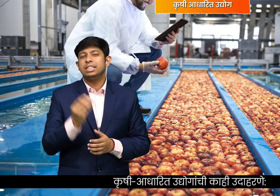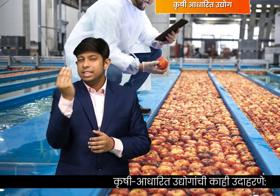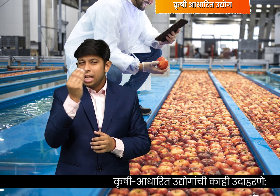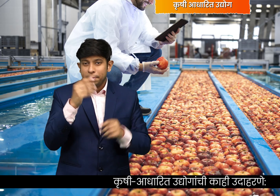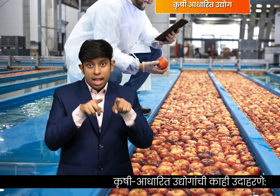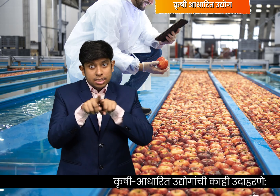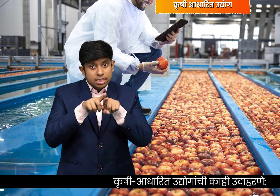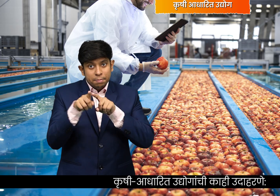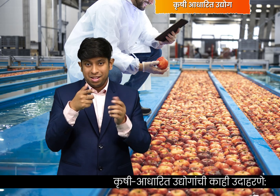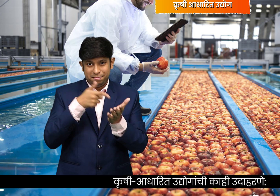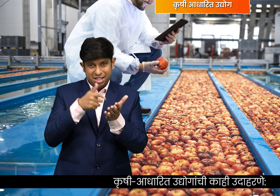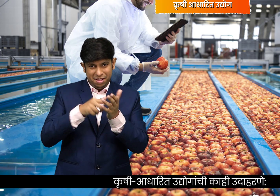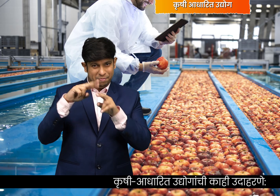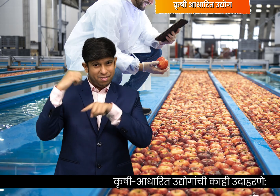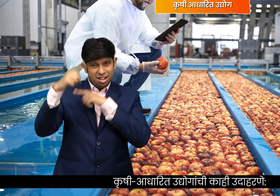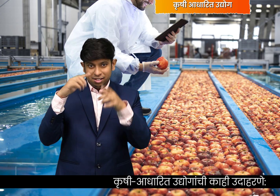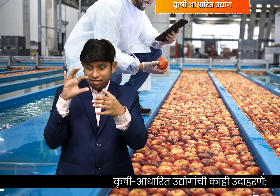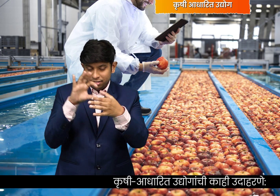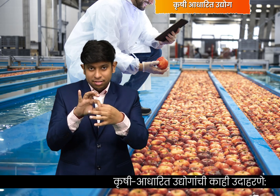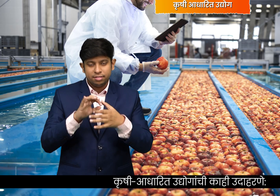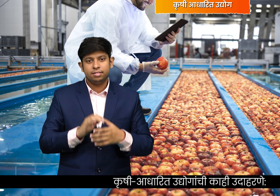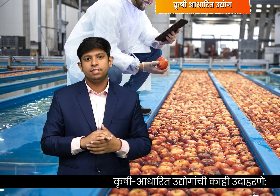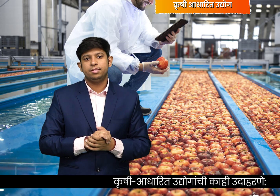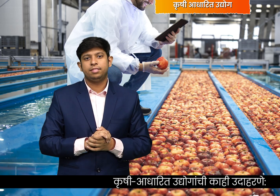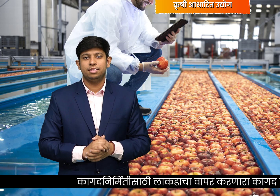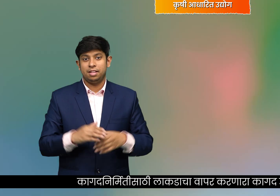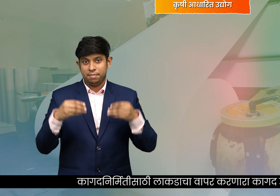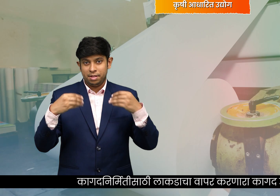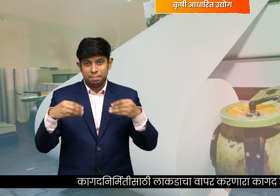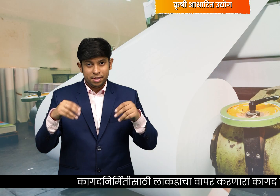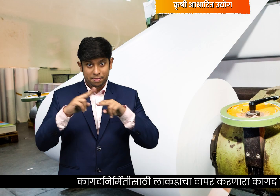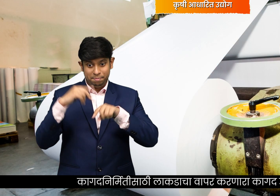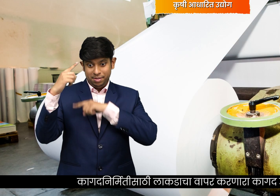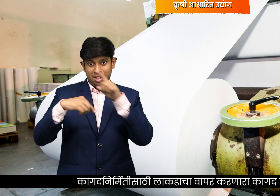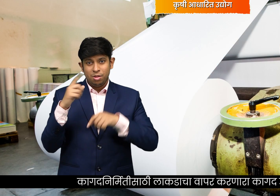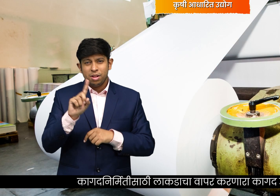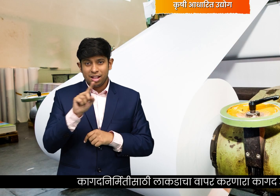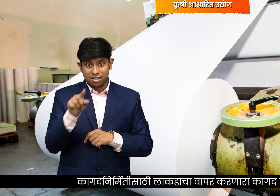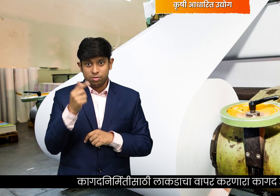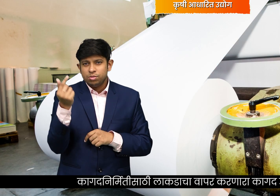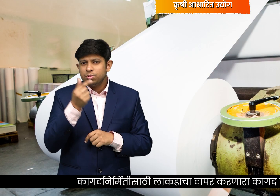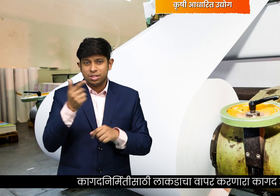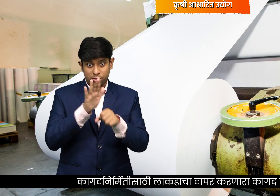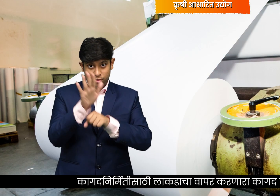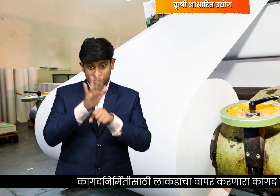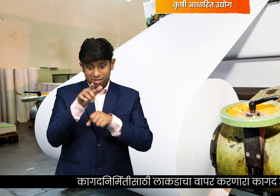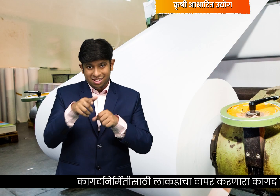कृषी आधारित उद्योगांची काही उदाहरणे. कागद निर्मितीसाठी लाकडाचा वापर करणारा कागद